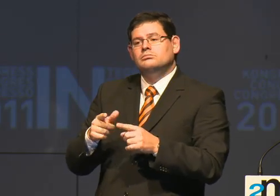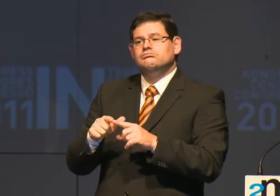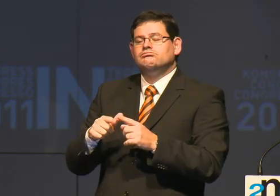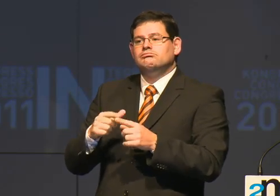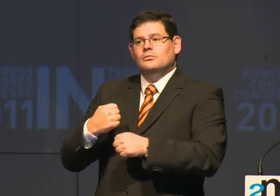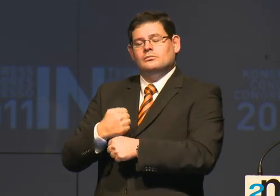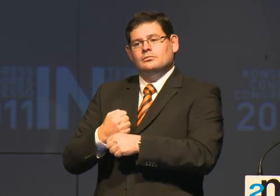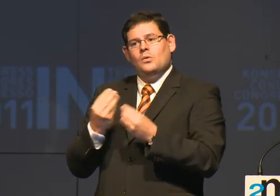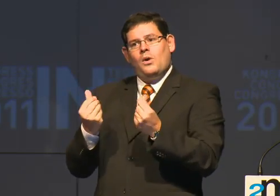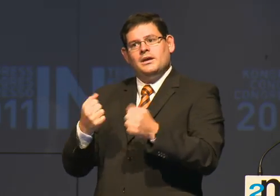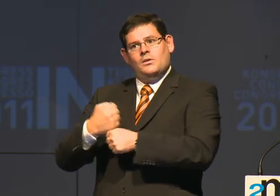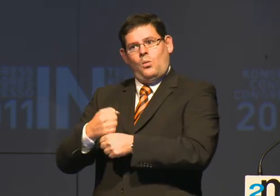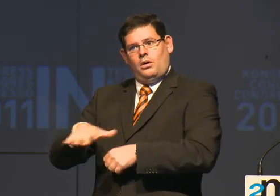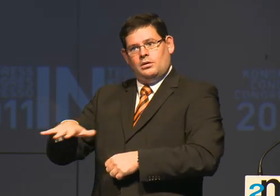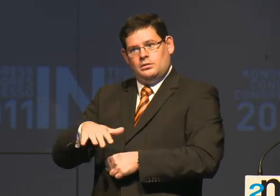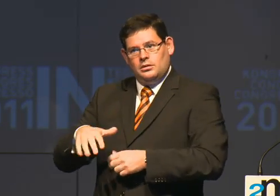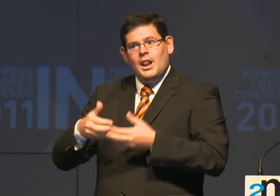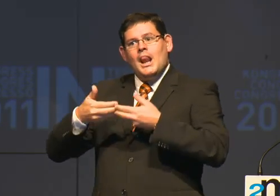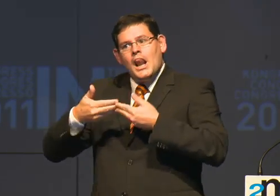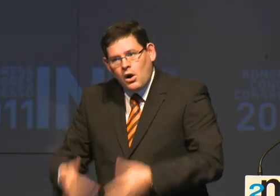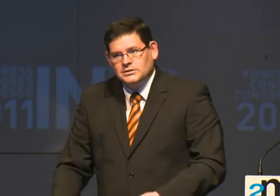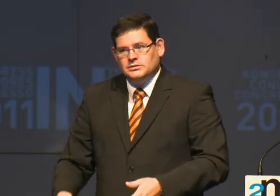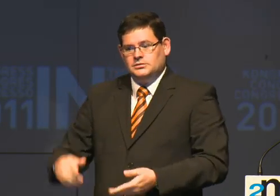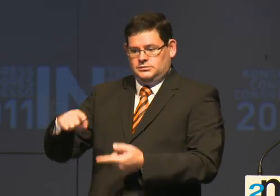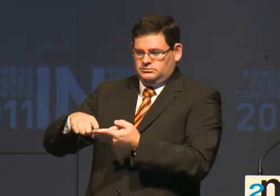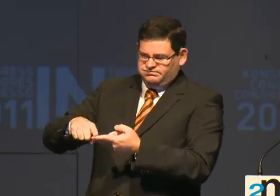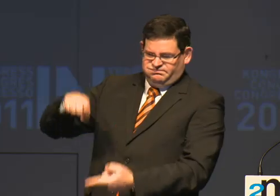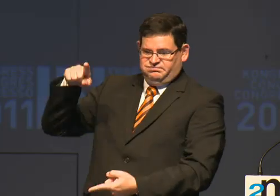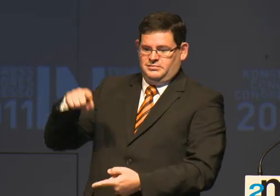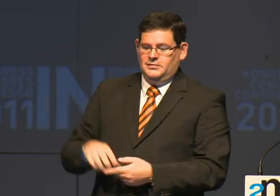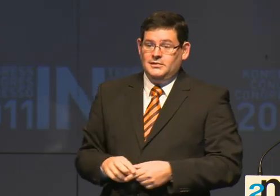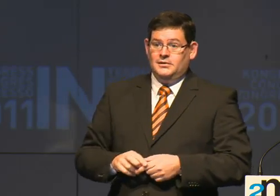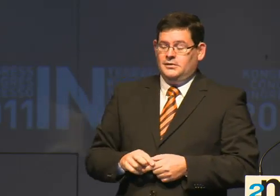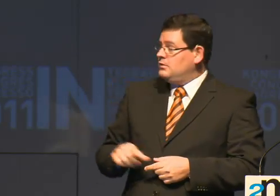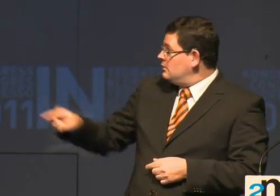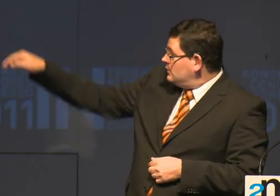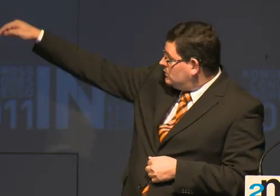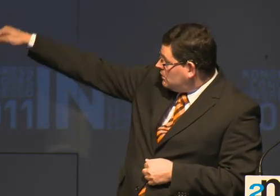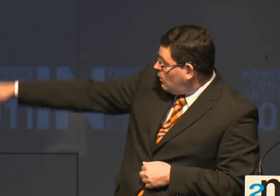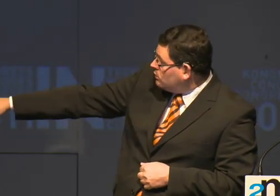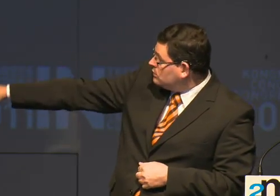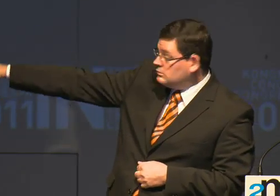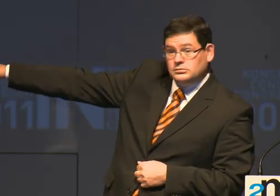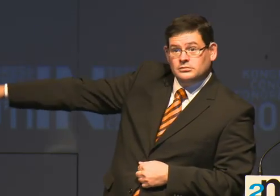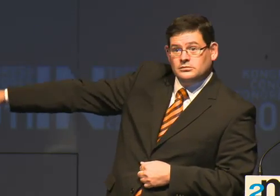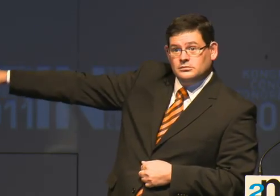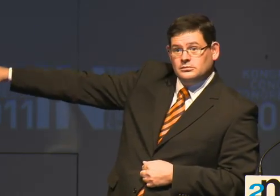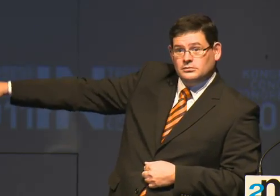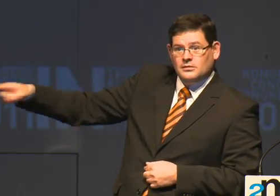La stratégie cachée des personnes peu qualifiées, donc vous voyez derrière moi, le niveau de qualité de travail des personnes est